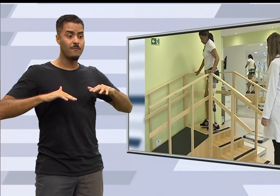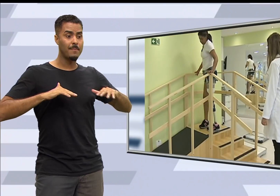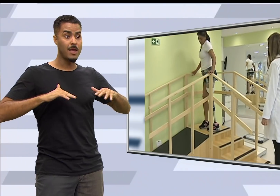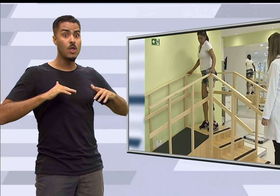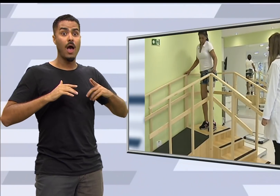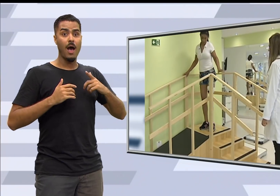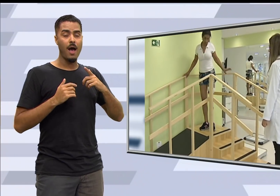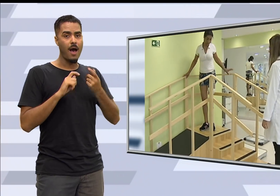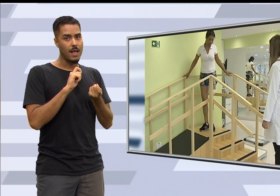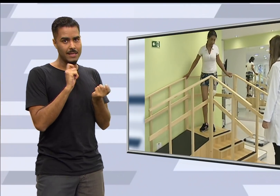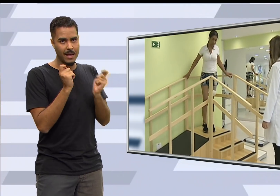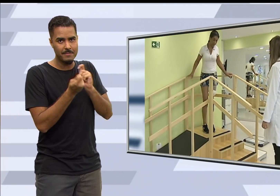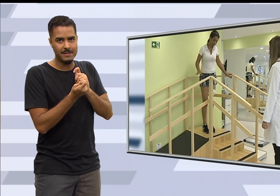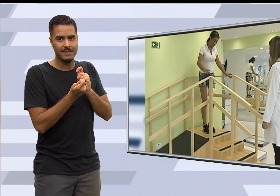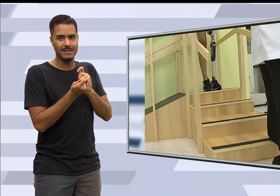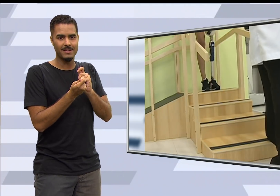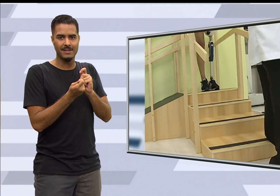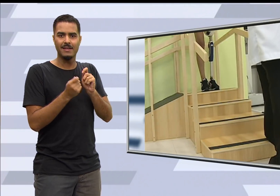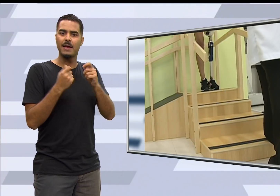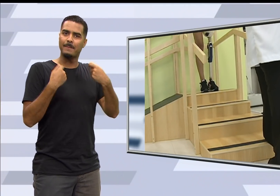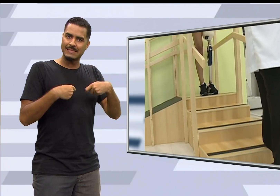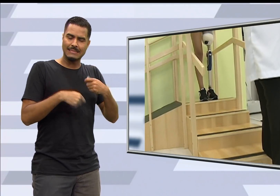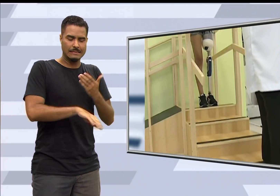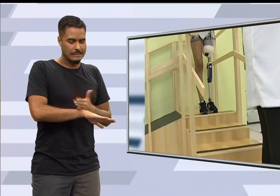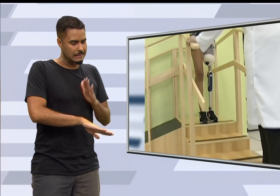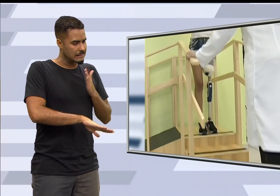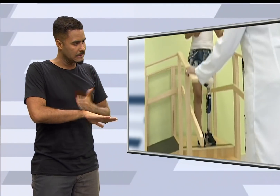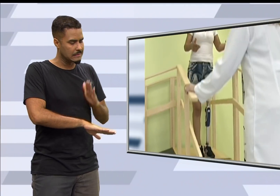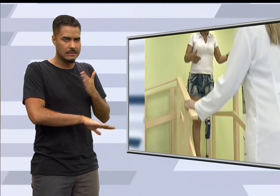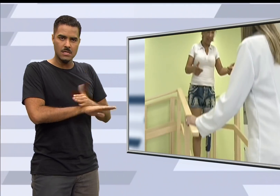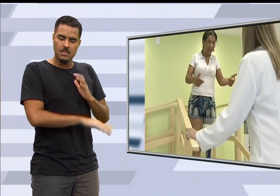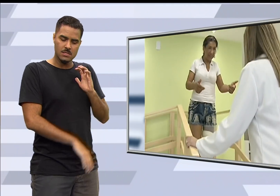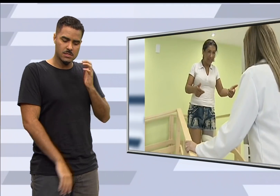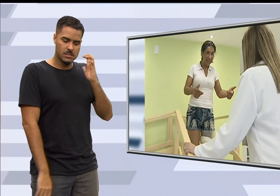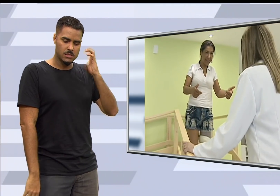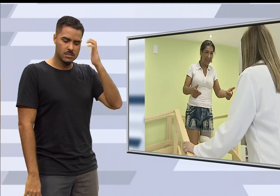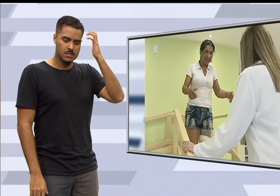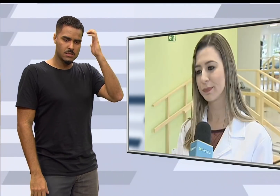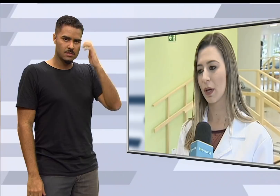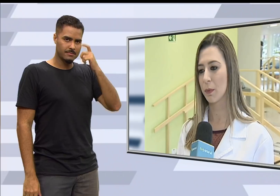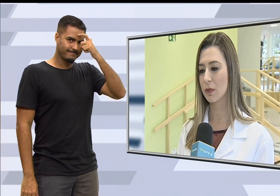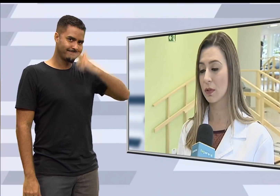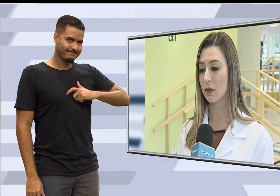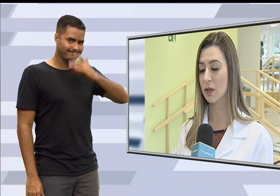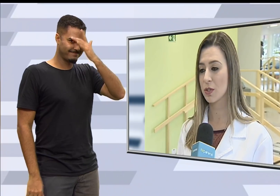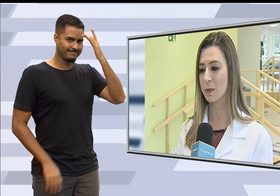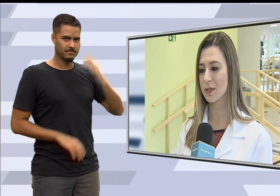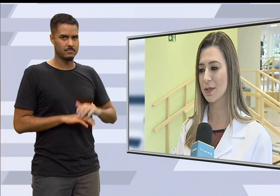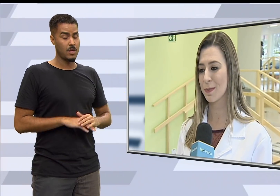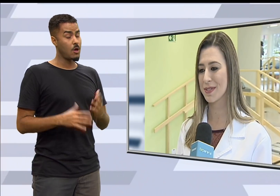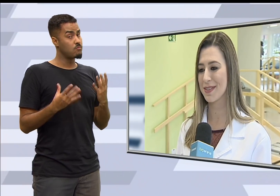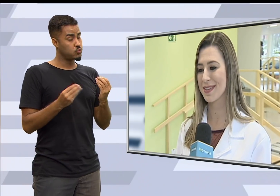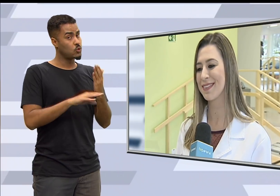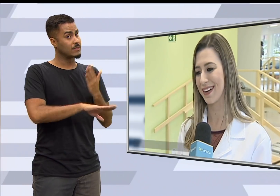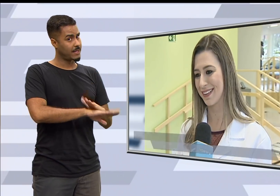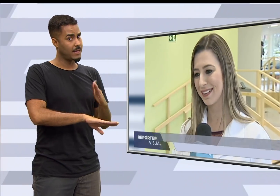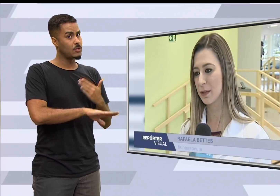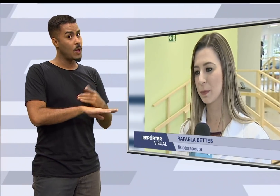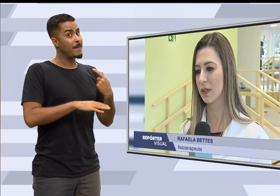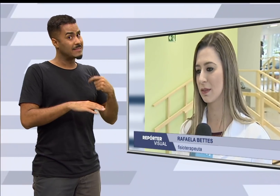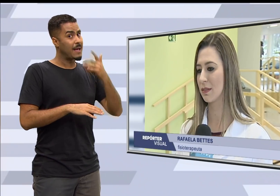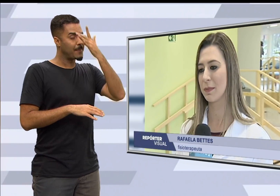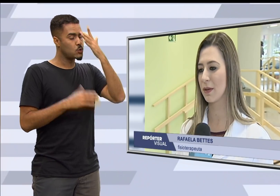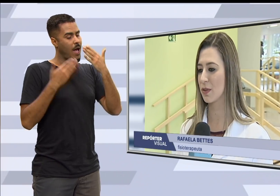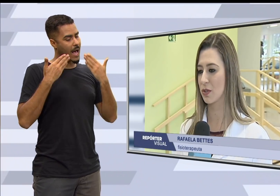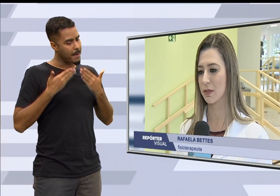prótese. Além disso, é preciso dedicação e esforço do paciente. É muito treino e a gente precisa que o paciente se entregue,